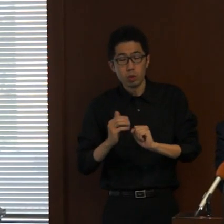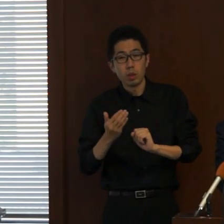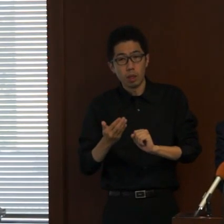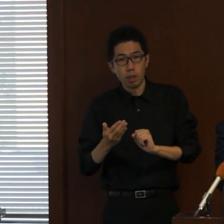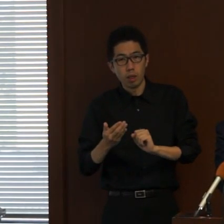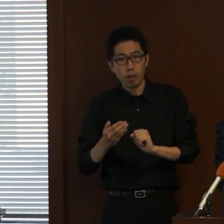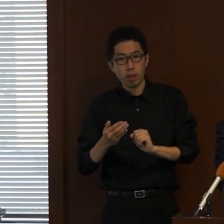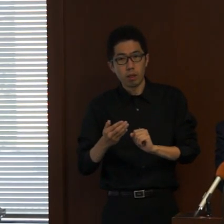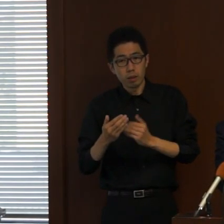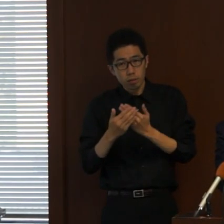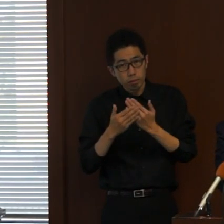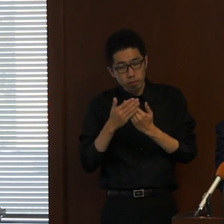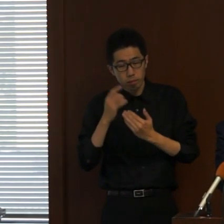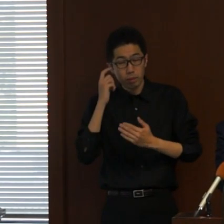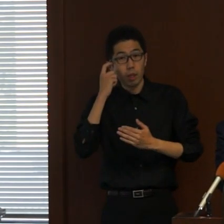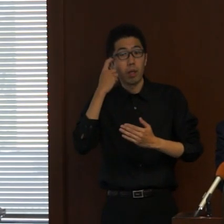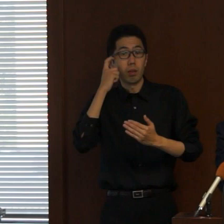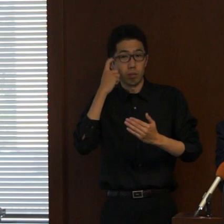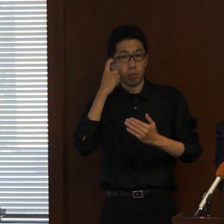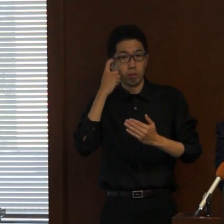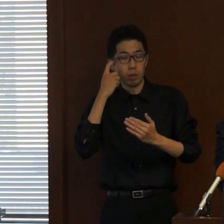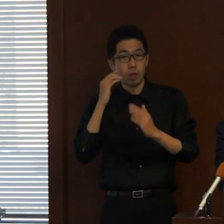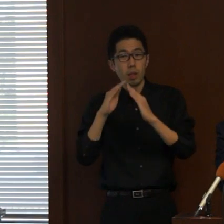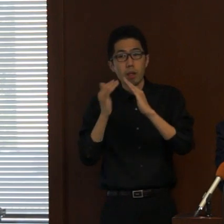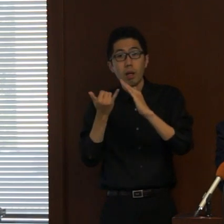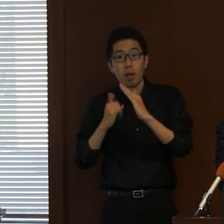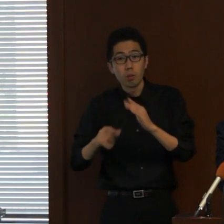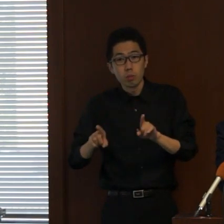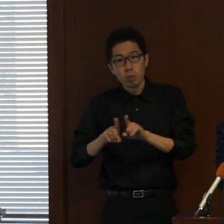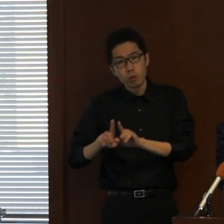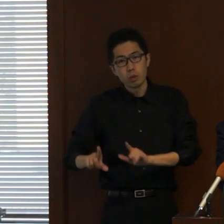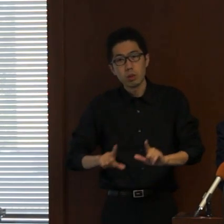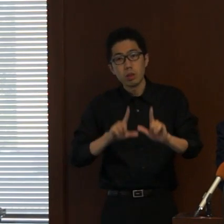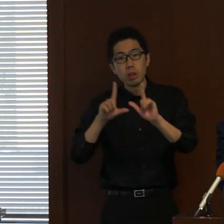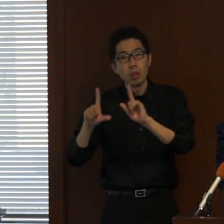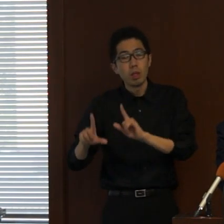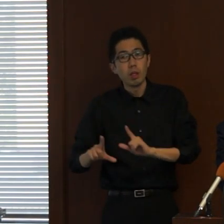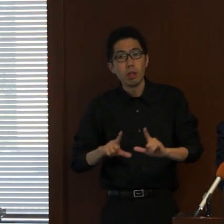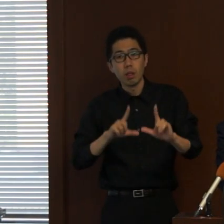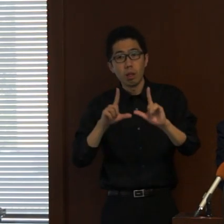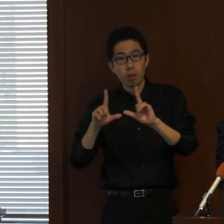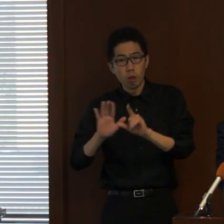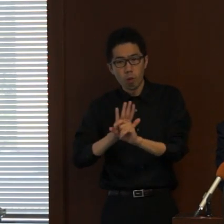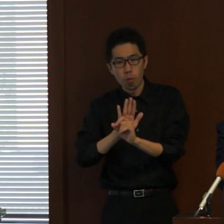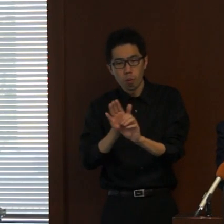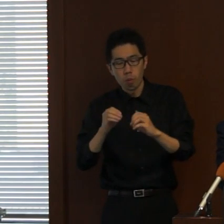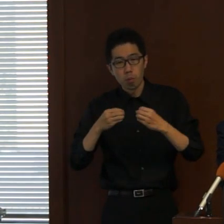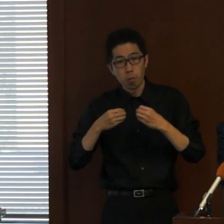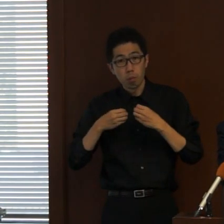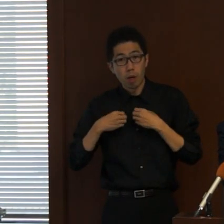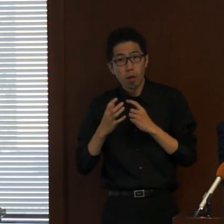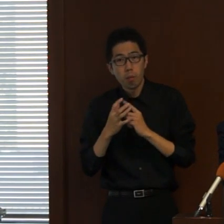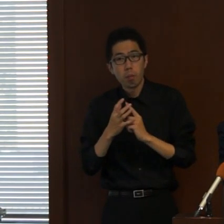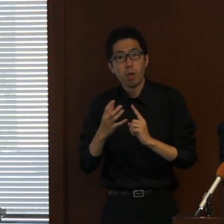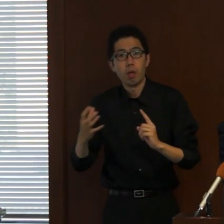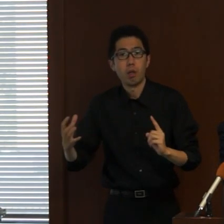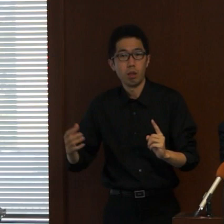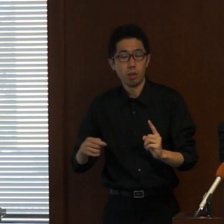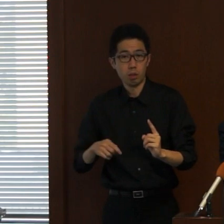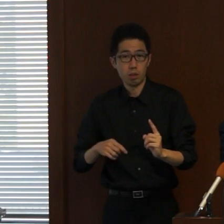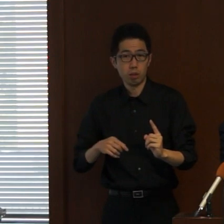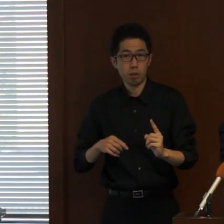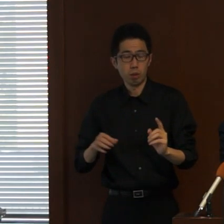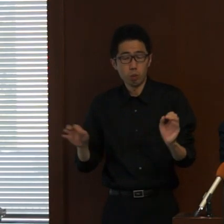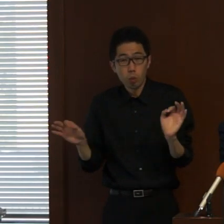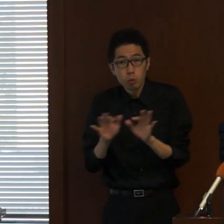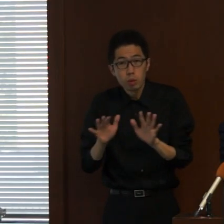家族が離れていくっていうのは、突然このコロナっていうのがやってくるということに、ずっとこれ